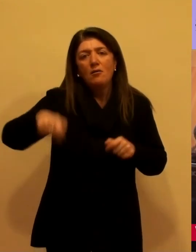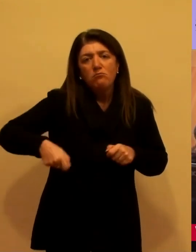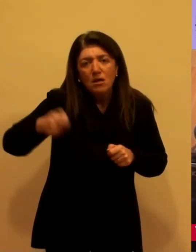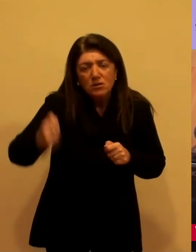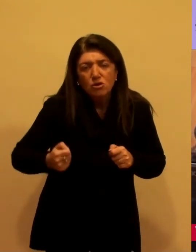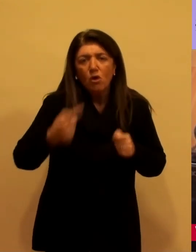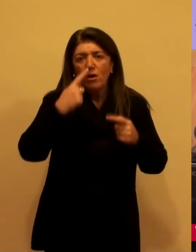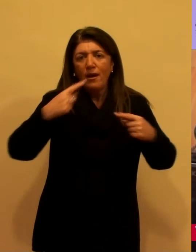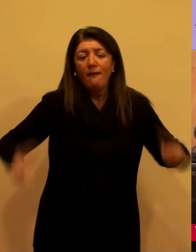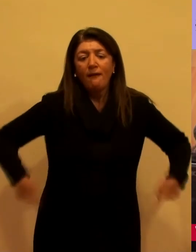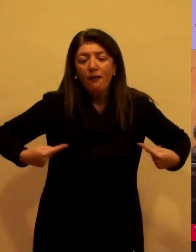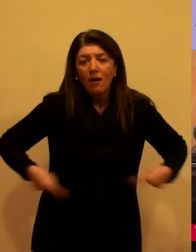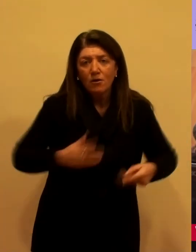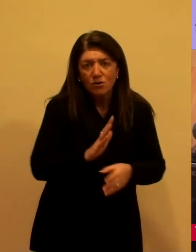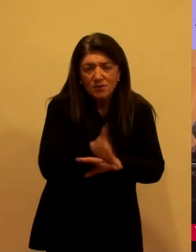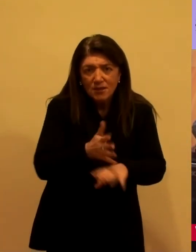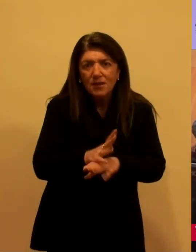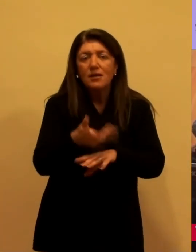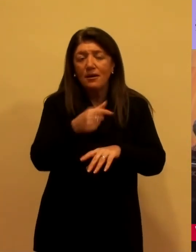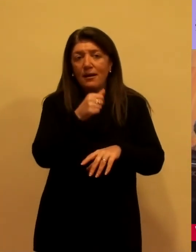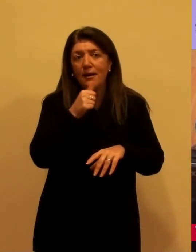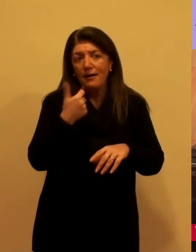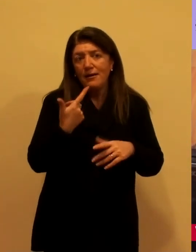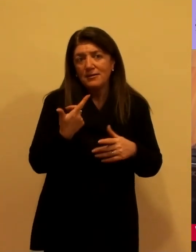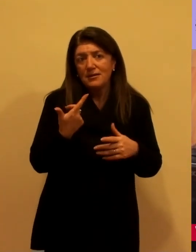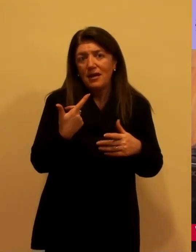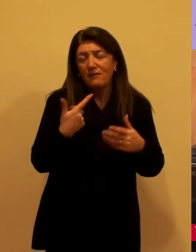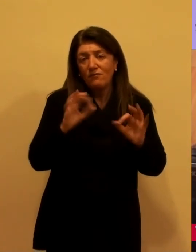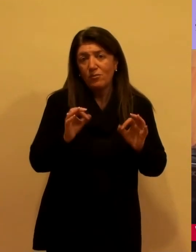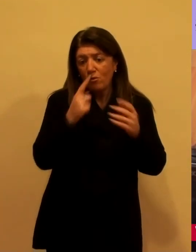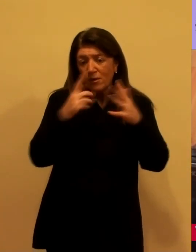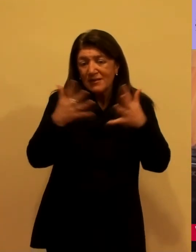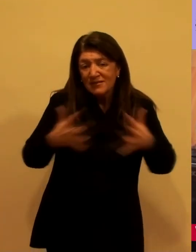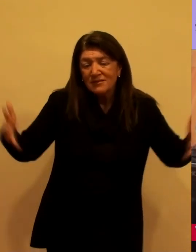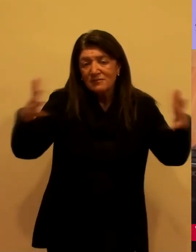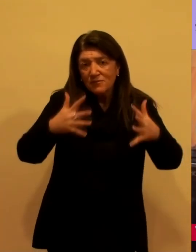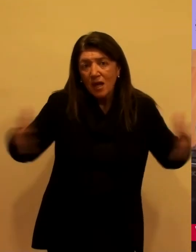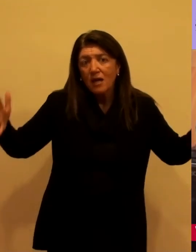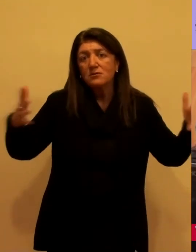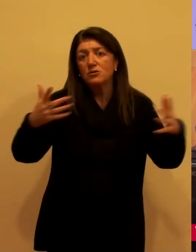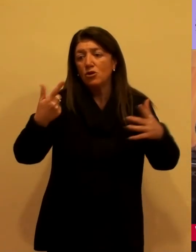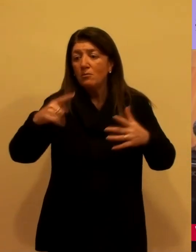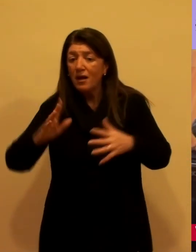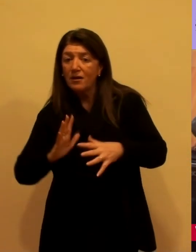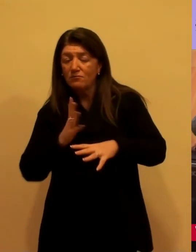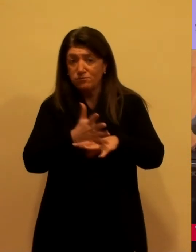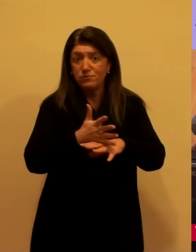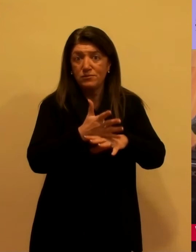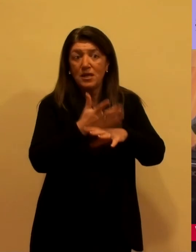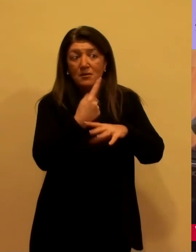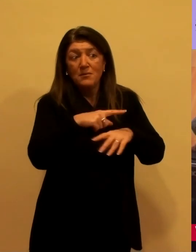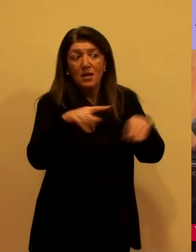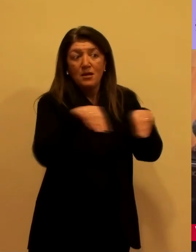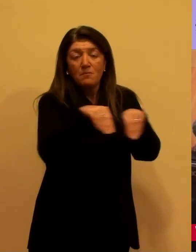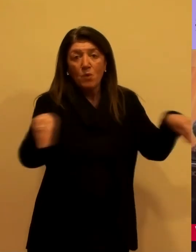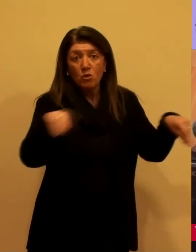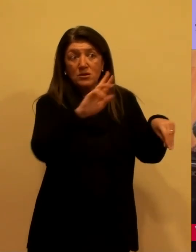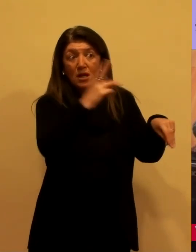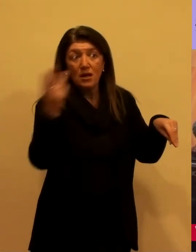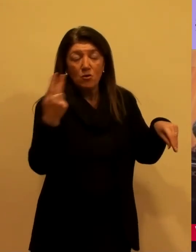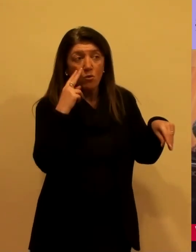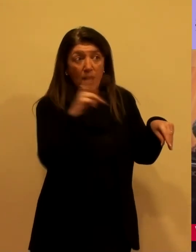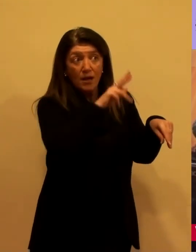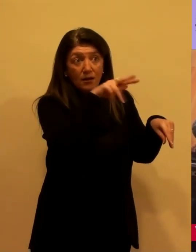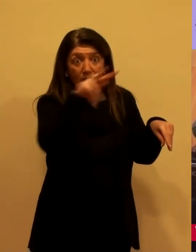insomma serviva anche un po' di spazio, e con la mostra di Renoir non è così facile anche solo pensare a queste